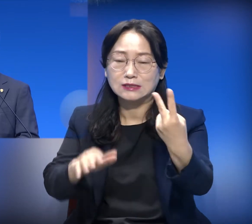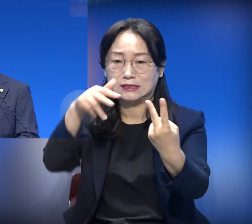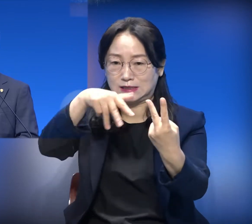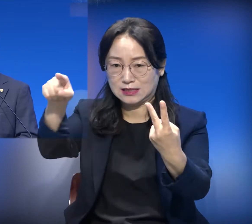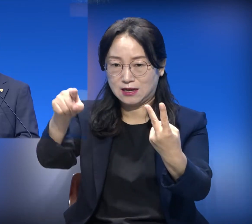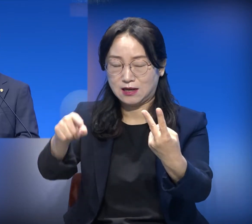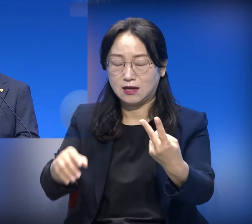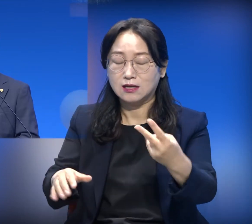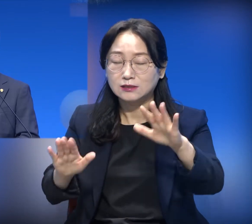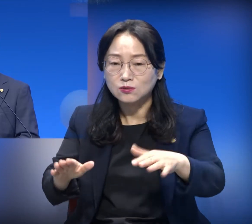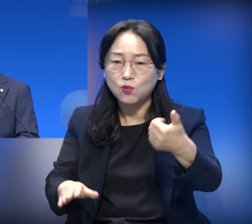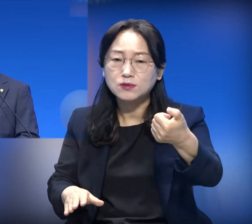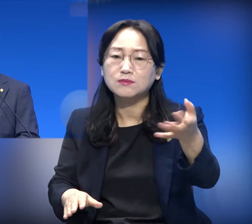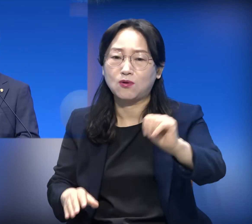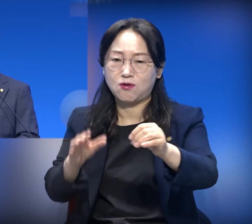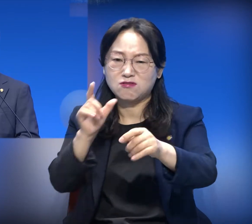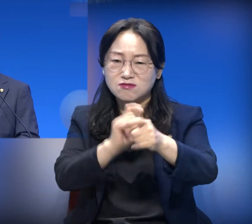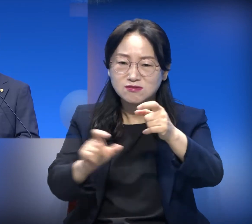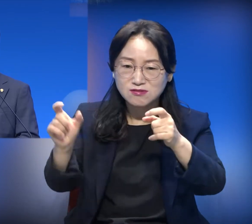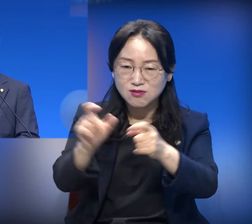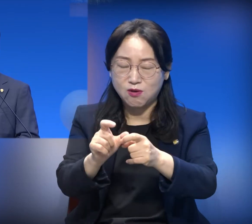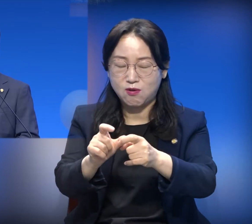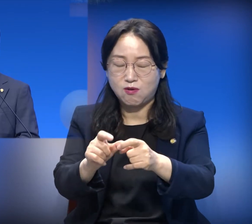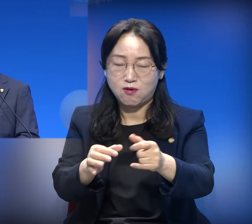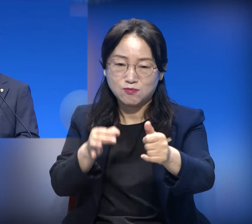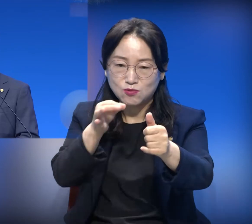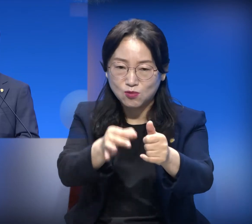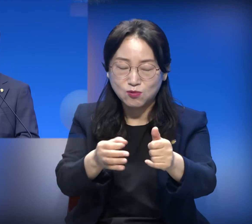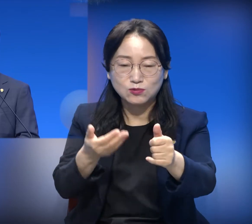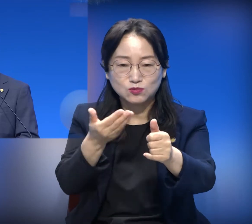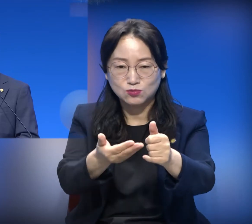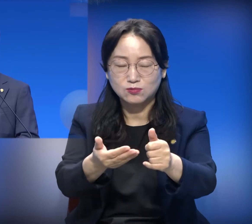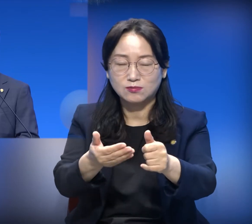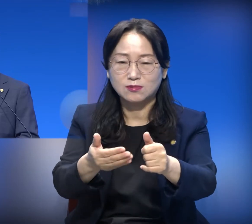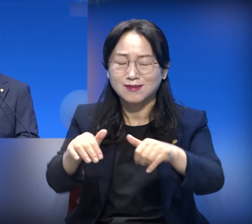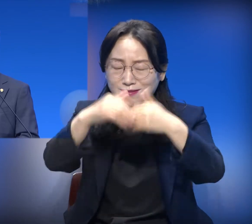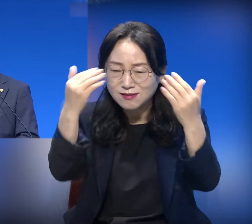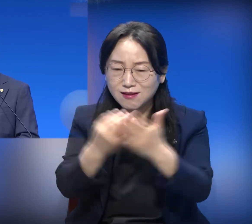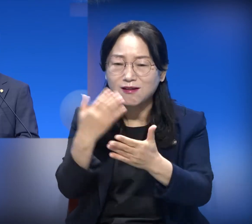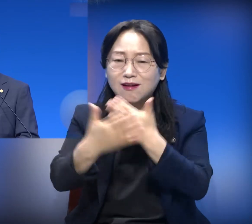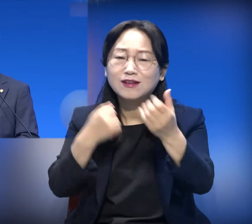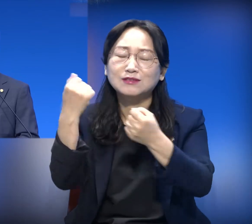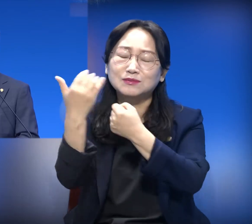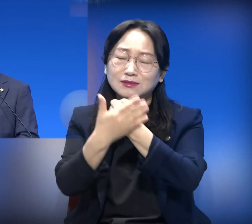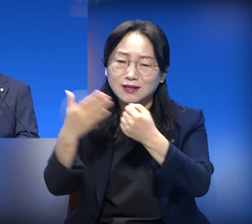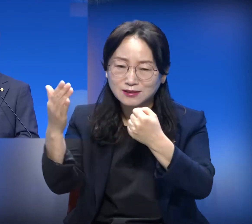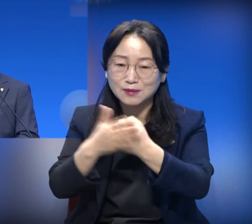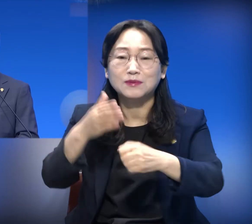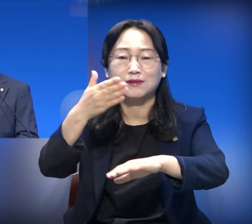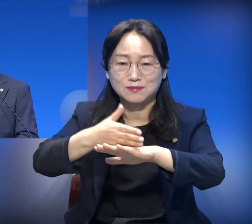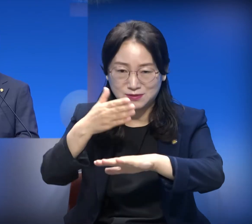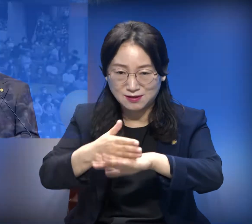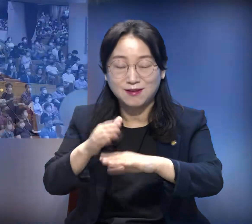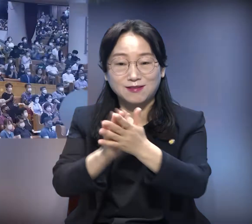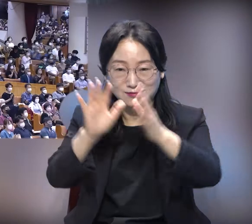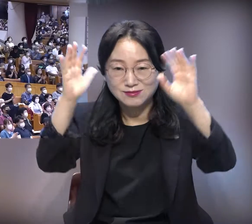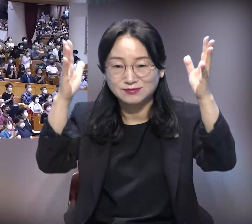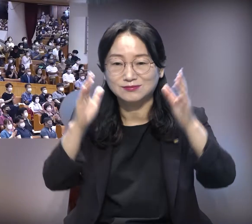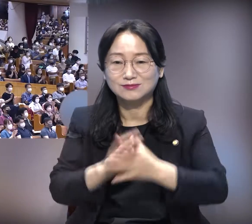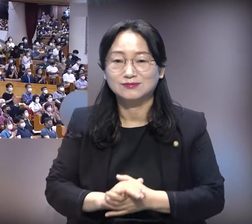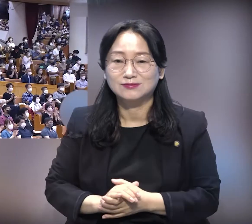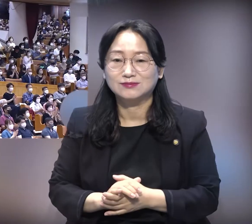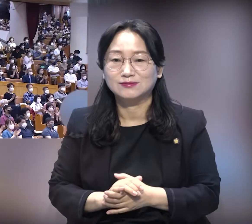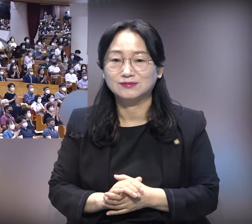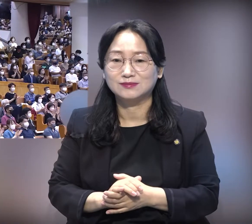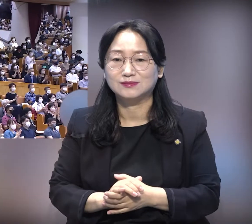지원합니다. 다 이 모든 것이 하나님의 은혜로 되어진 것인 것을 감사드립니다. 할렐루야.